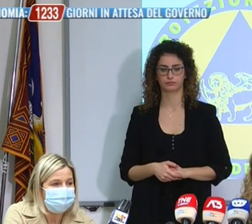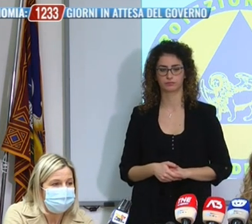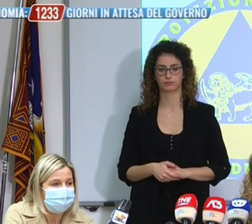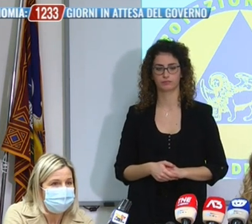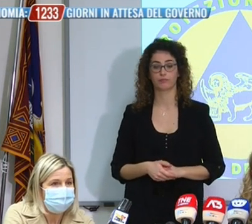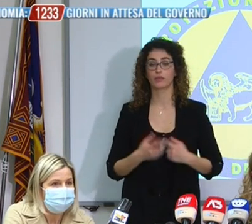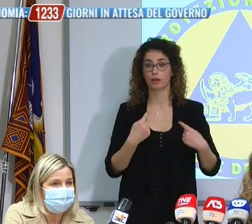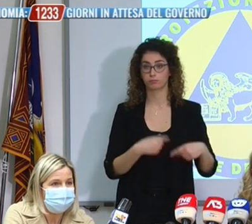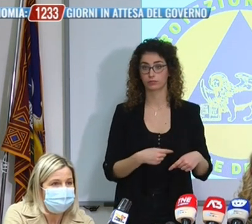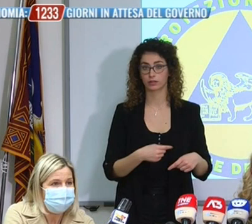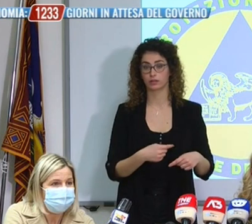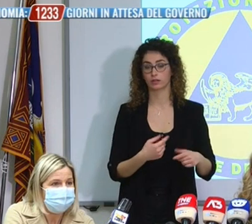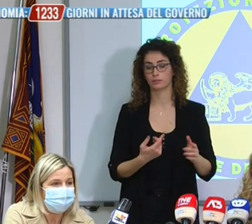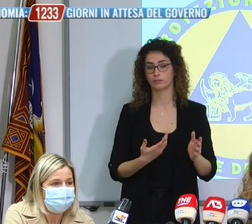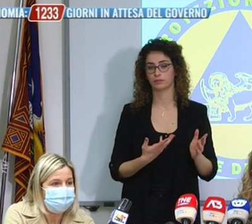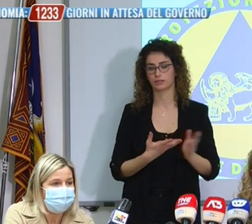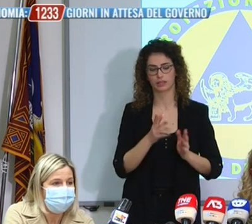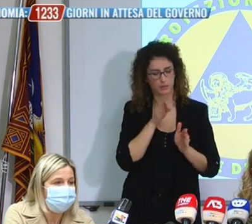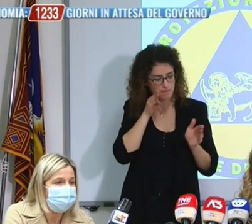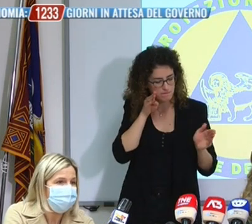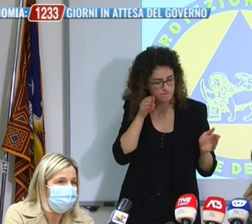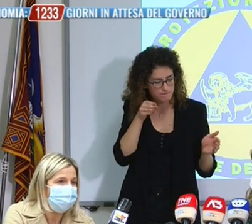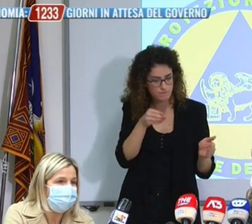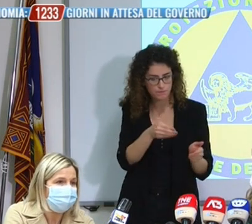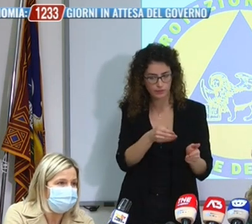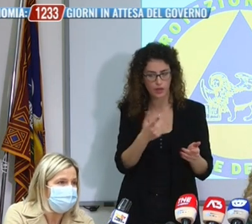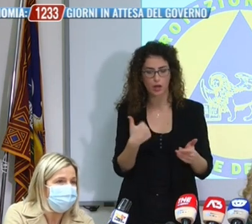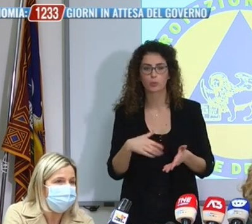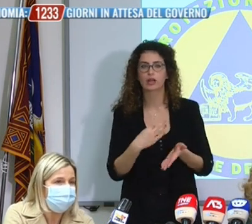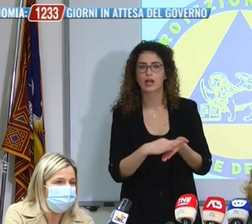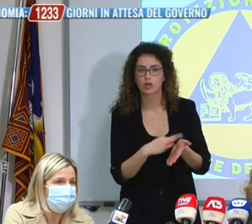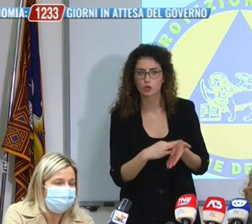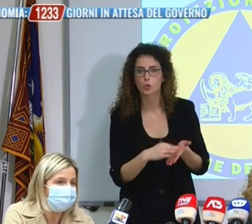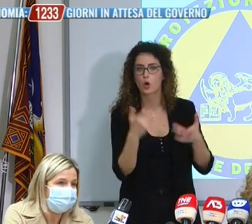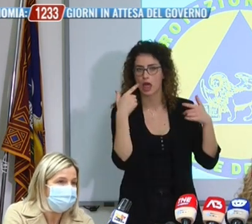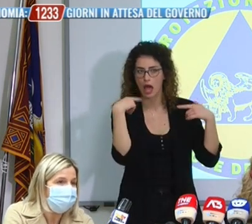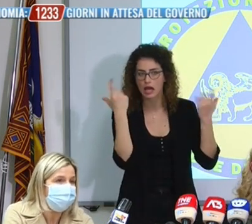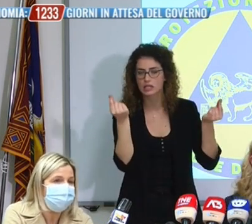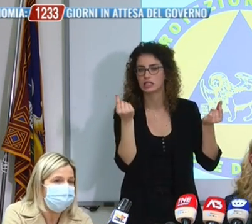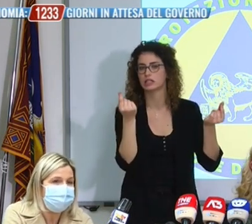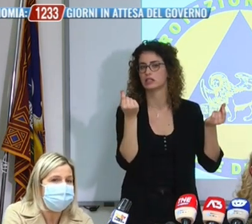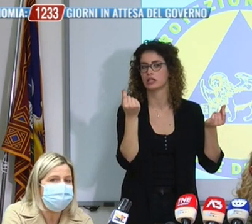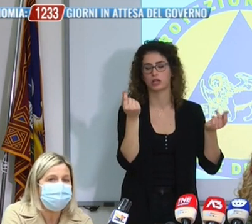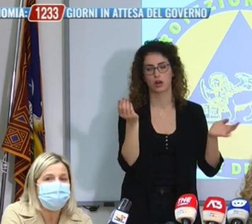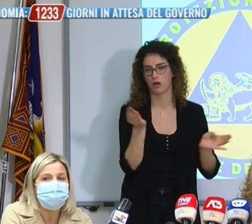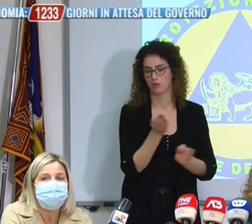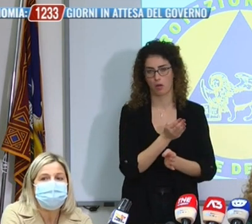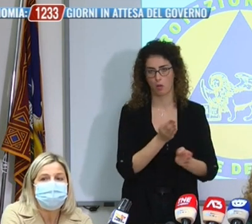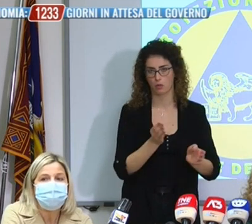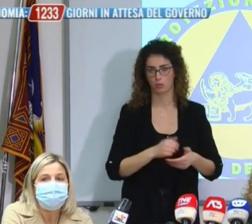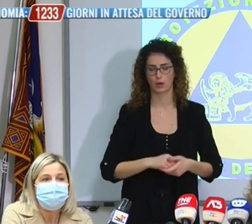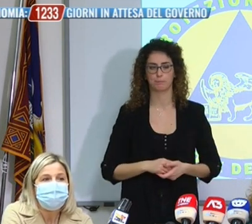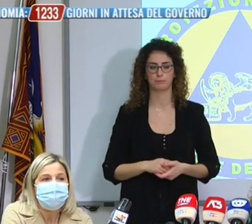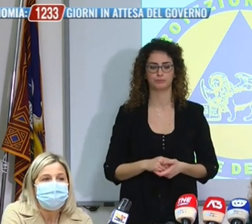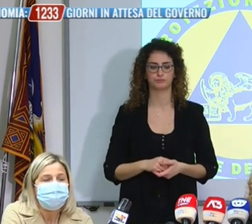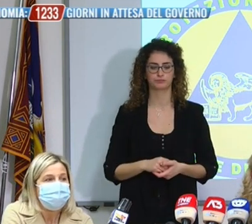quello diventa ancora più mirato. Quindi anche scuole, asilo, sì, materno, quello può riguardare naturalmente.